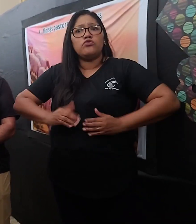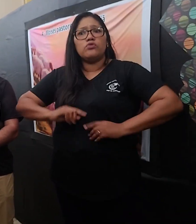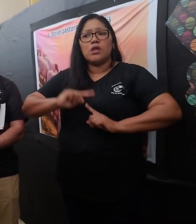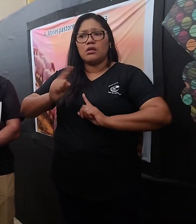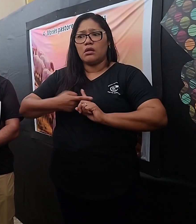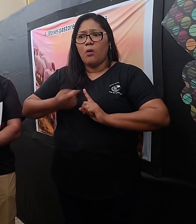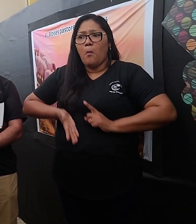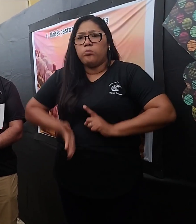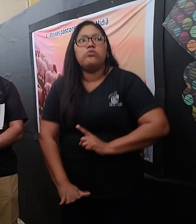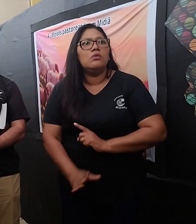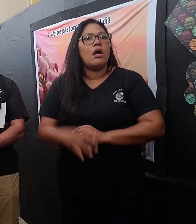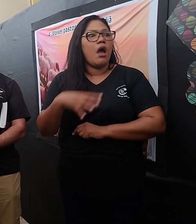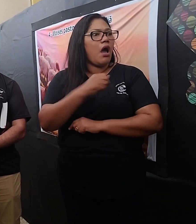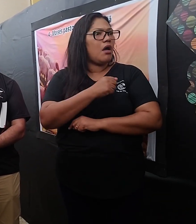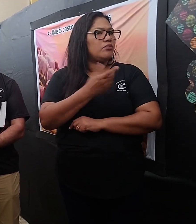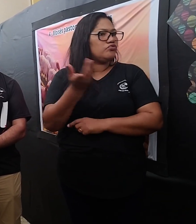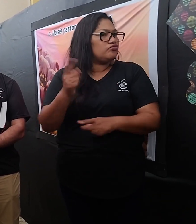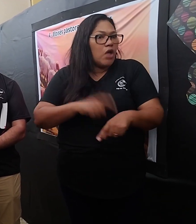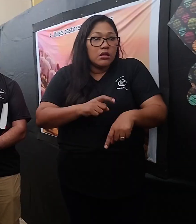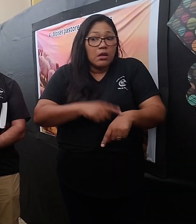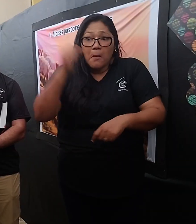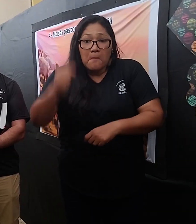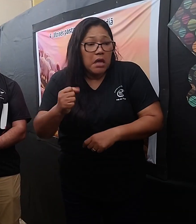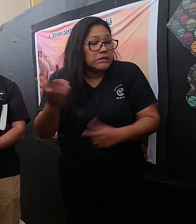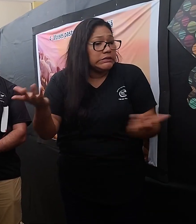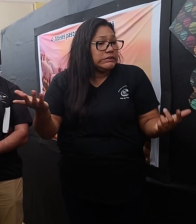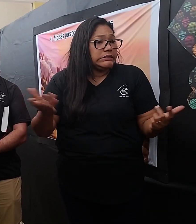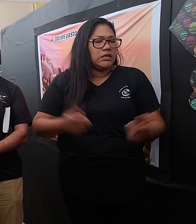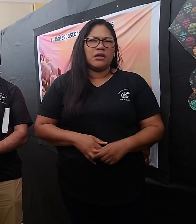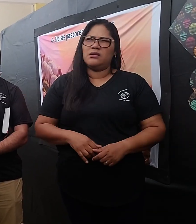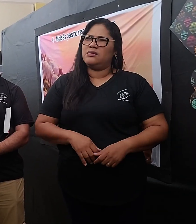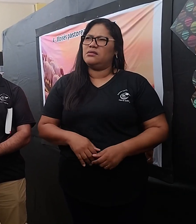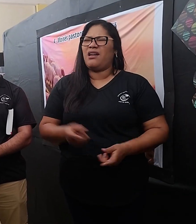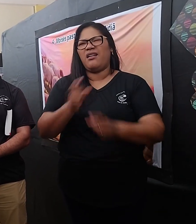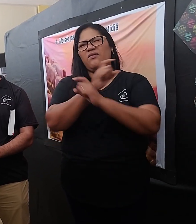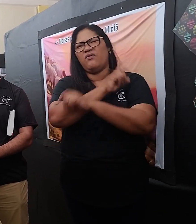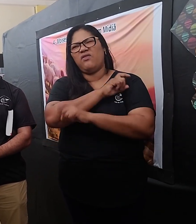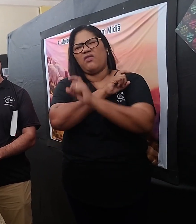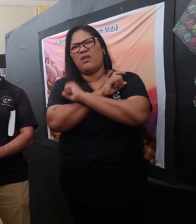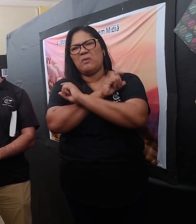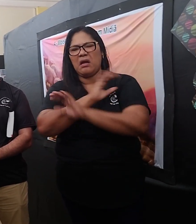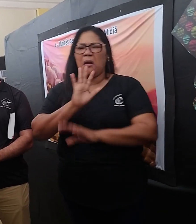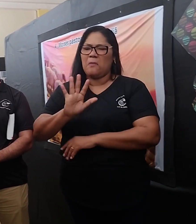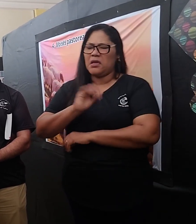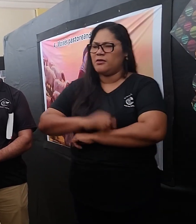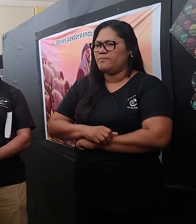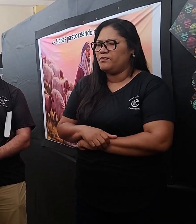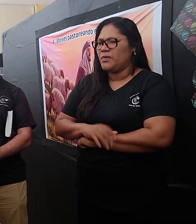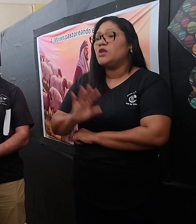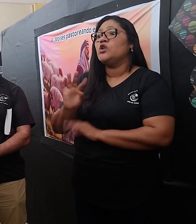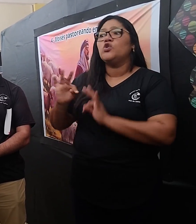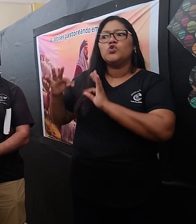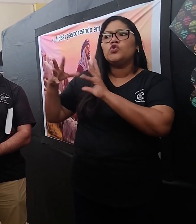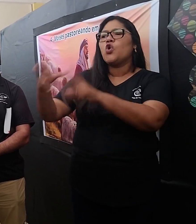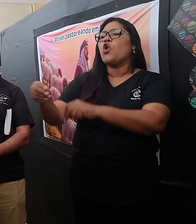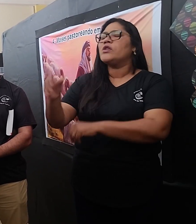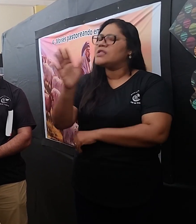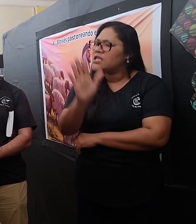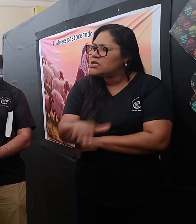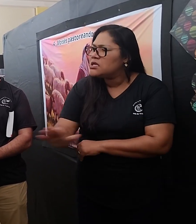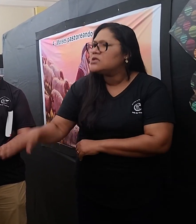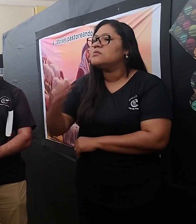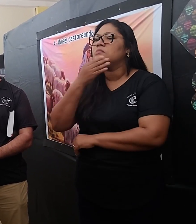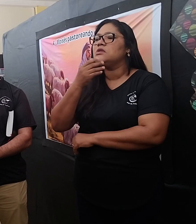filho. Não dava para fazer isso com as crianças. Então o Faraó tem uma decisão: olha, não só os meninos irão morrer, mas agora todas as